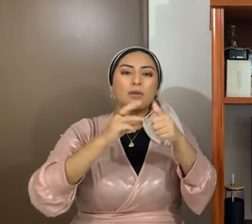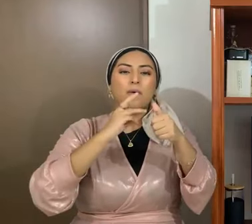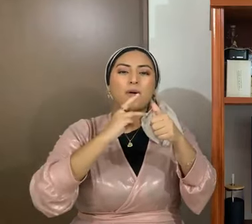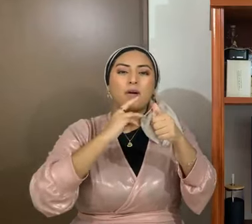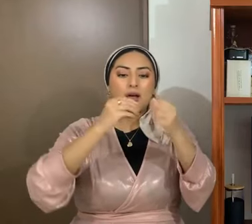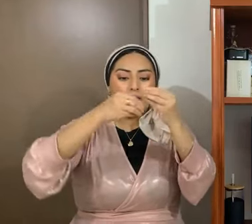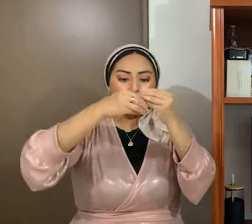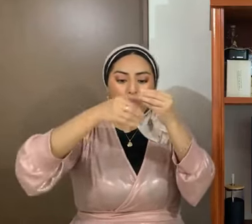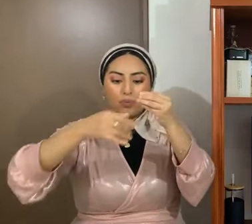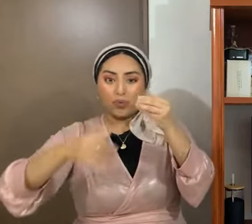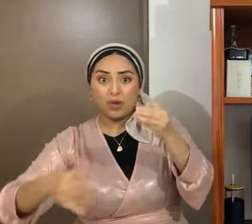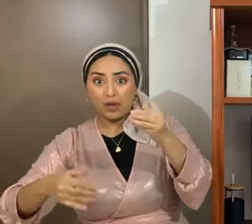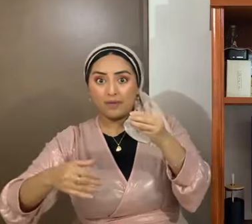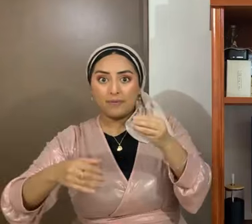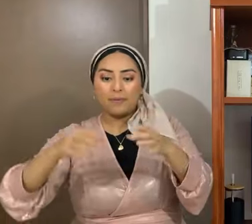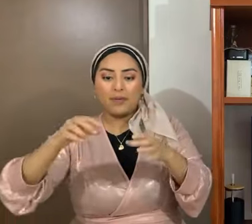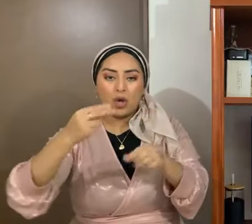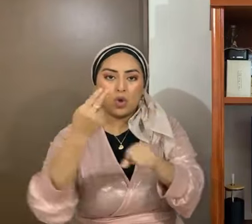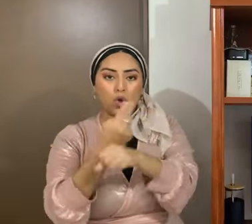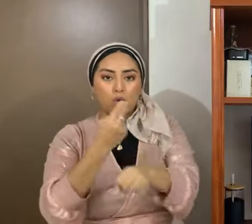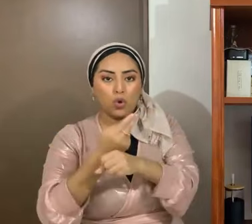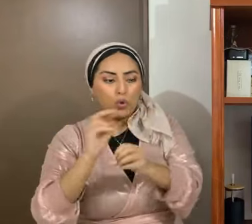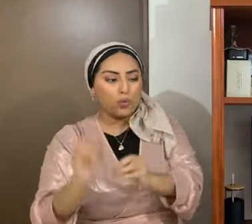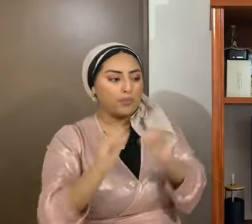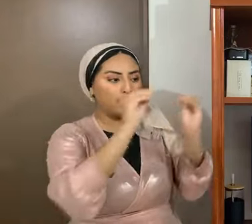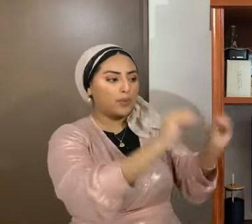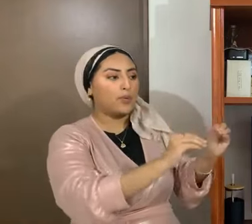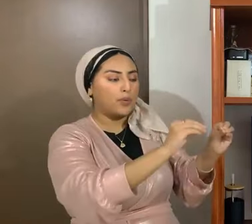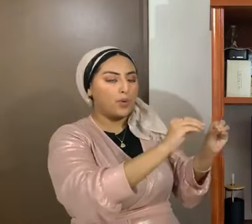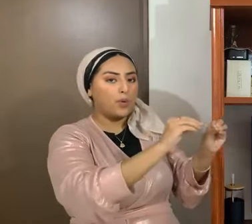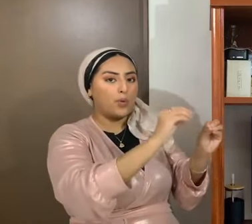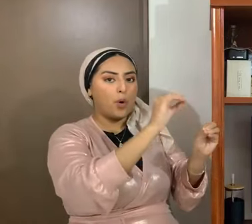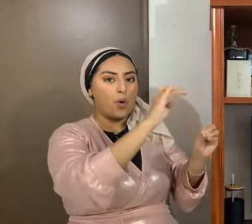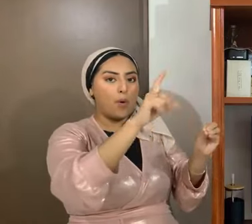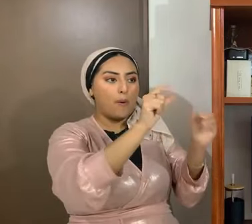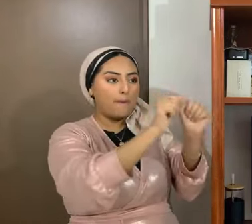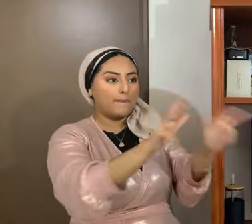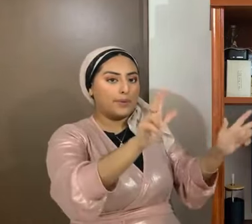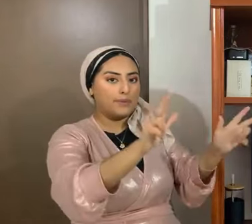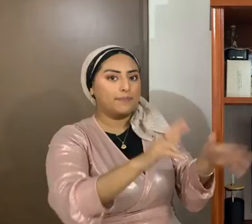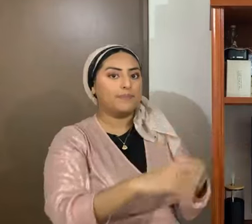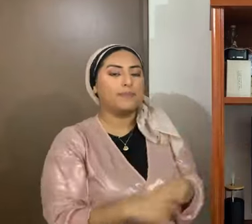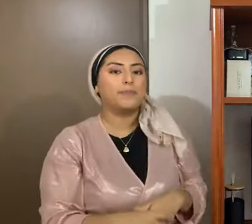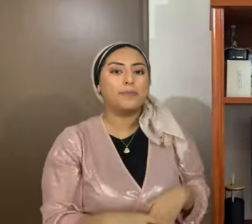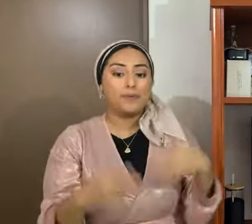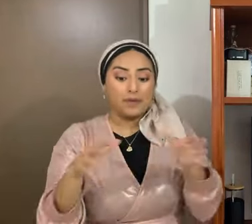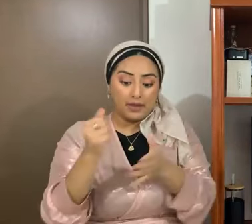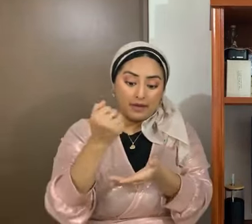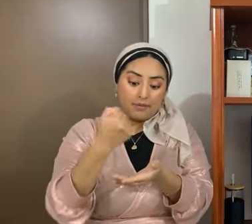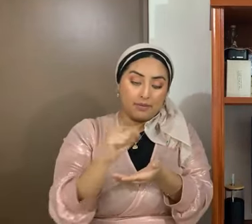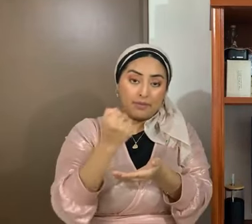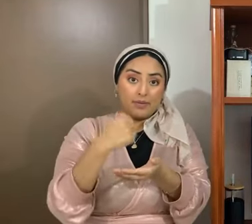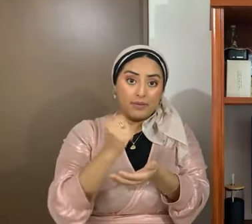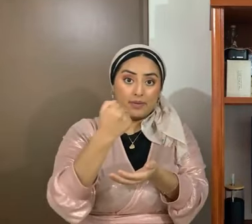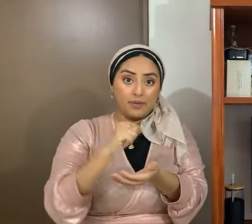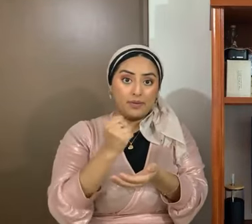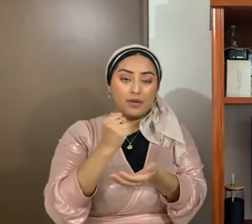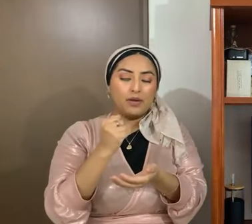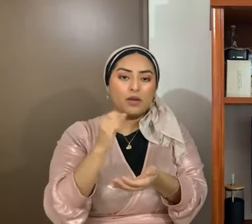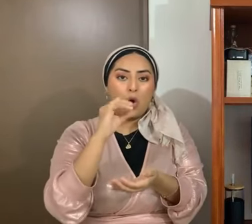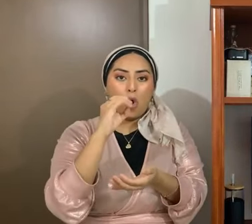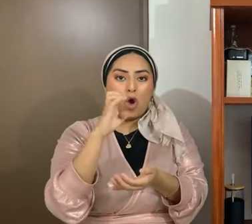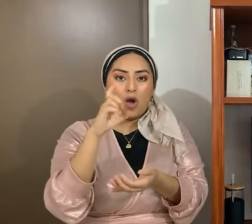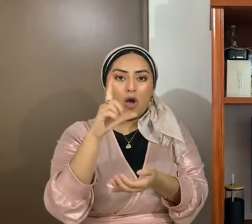era el aceite que se ocupaba para la menorá. Ya que había sacado lo primero, entonces con el mortero, entonces tomaban